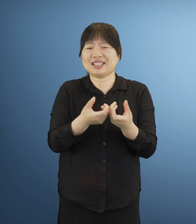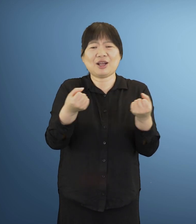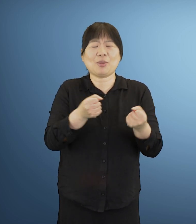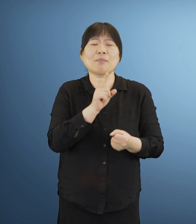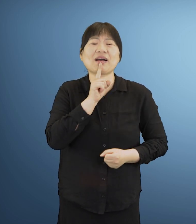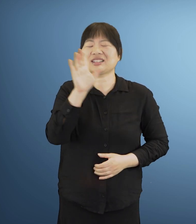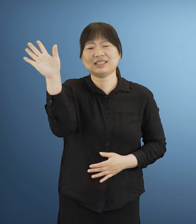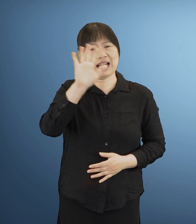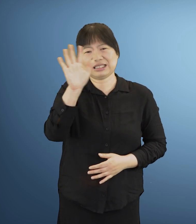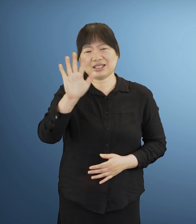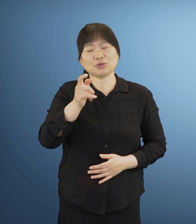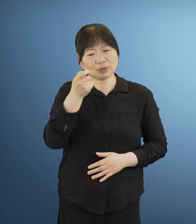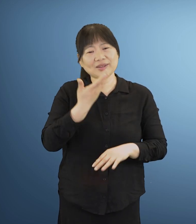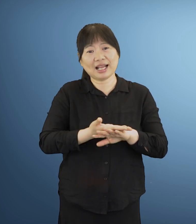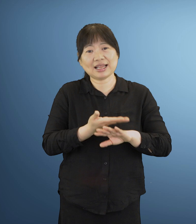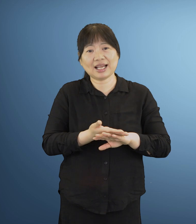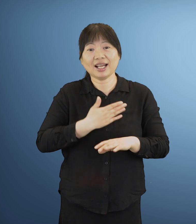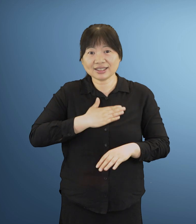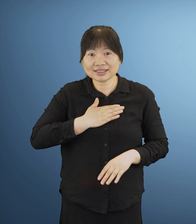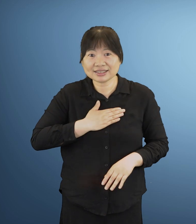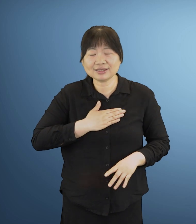그림 하나를 좀 볼까요?